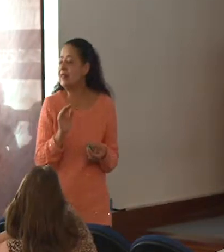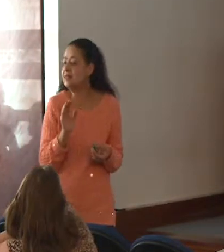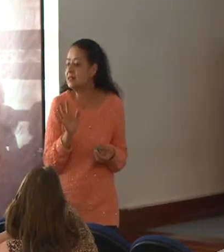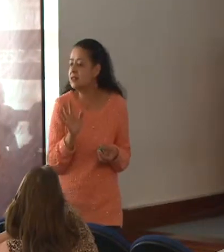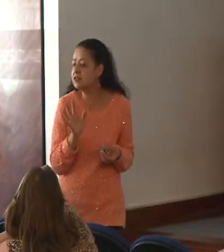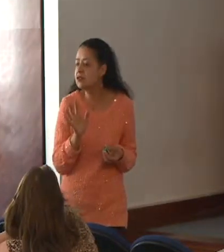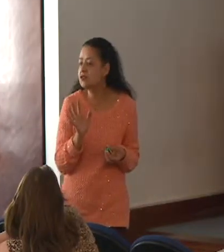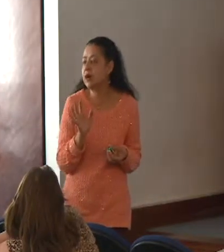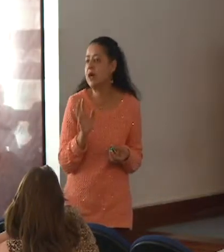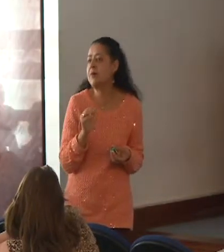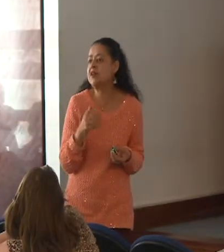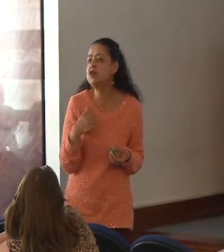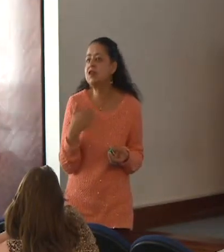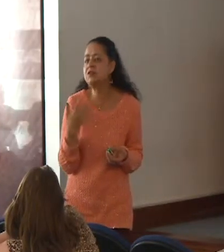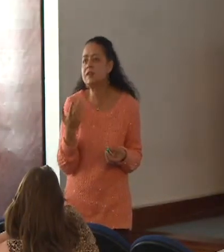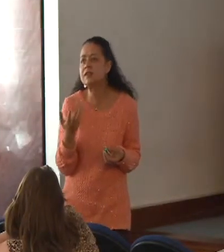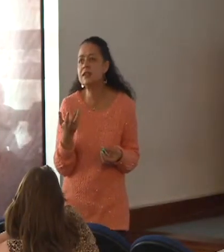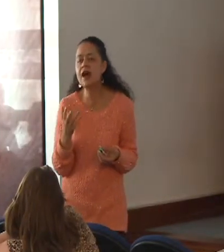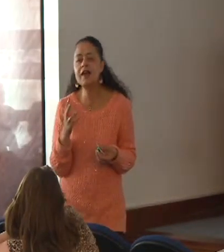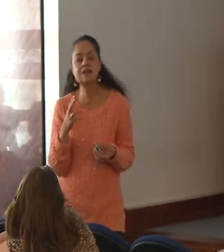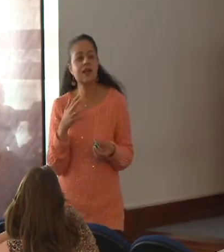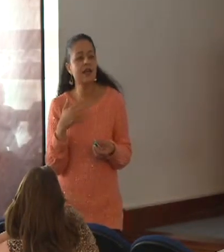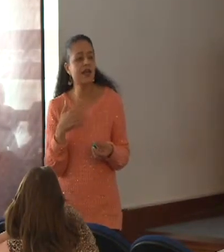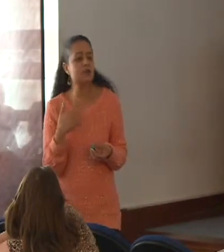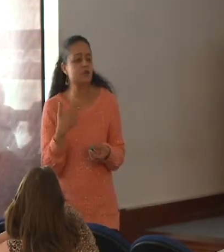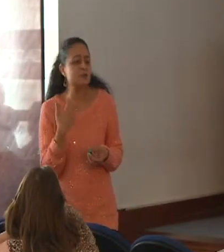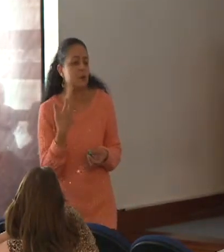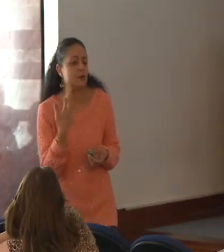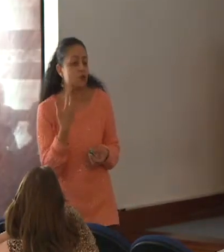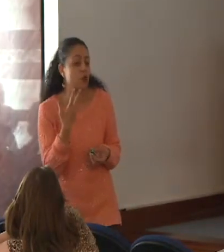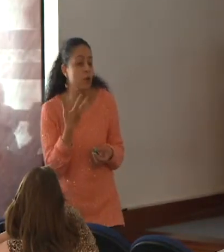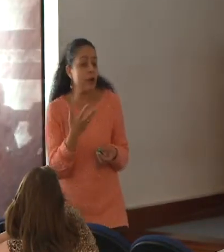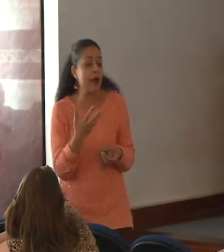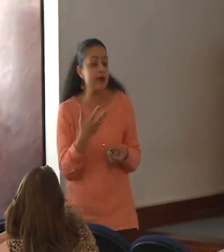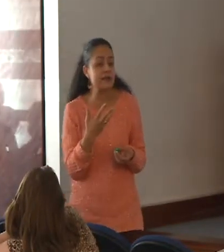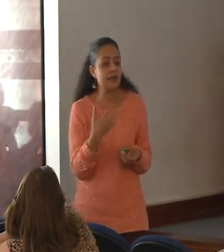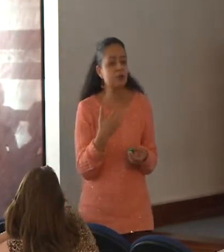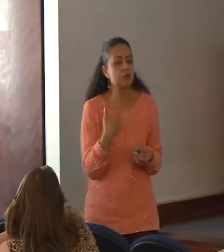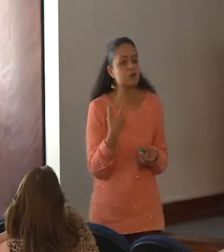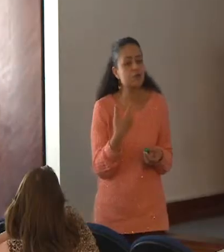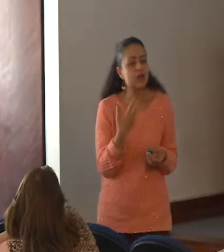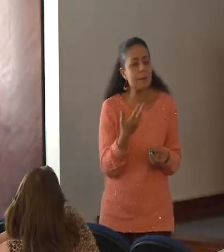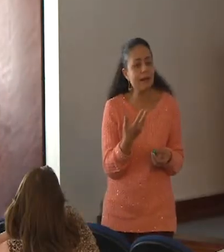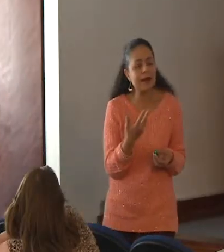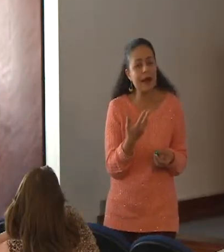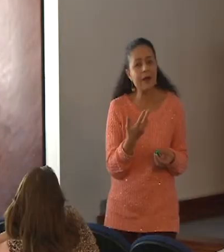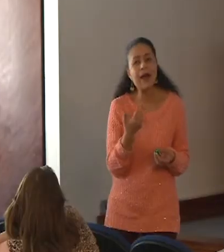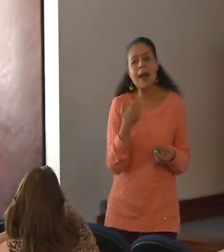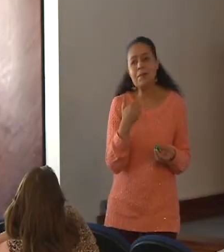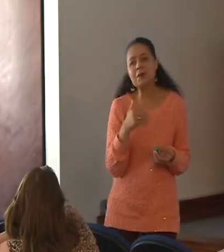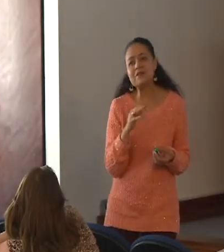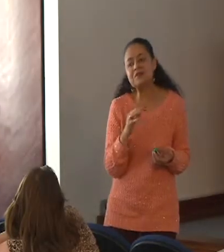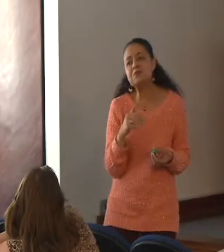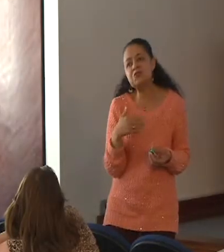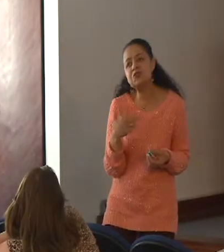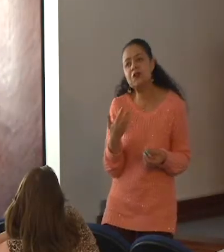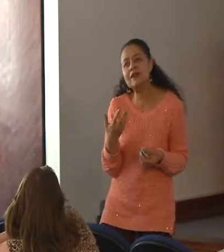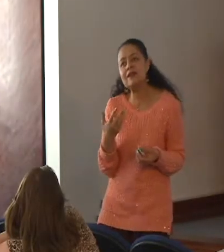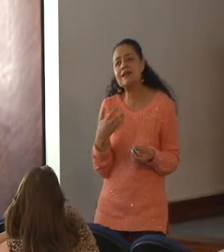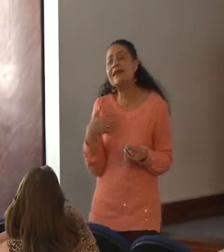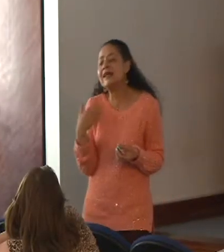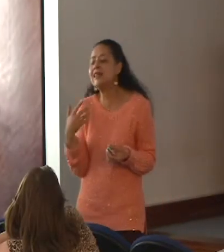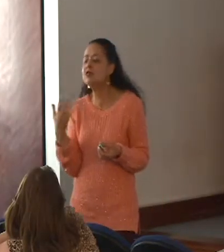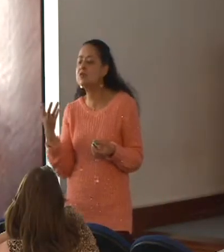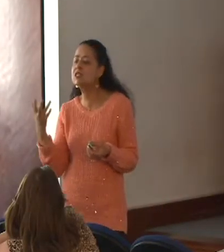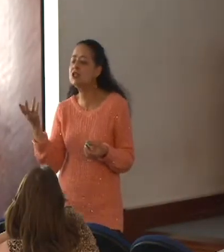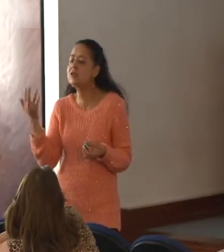modos de comunicar distintos, habrá mayores facilidades en algunos aspectos corporales, en algunos usos de la palabra, pero asimismo